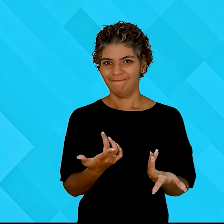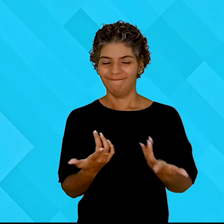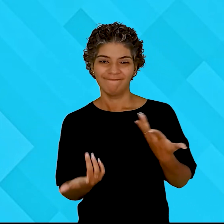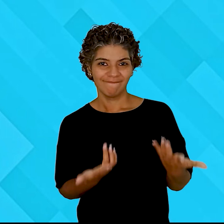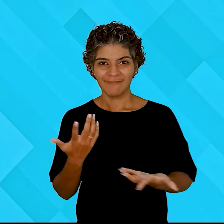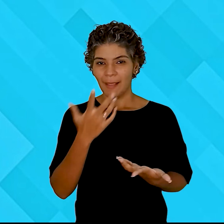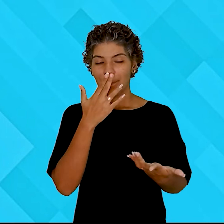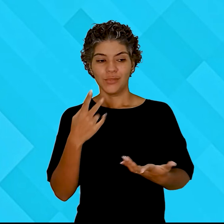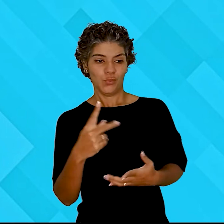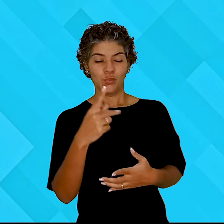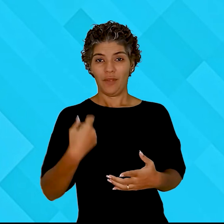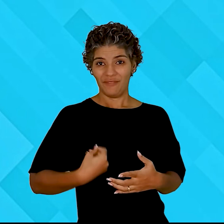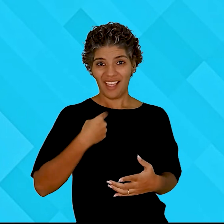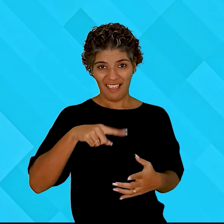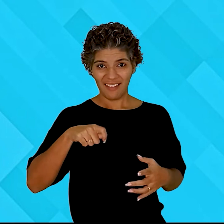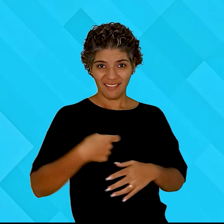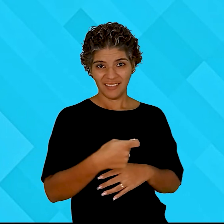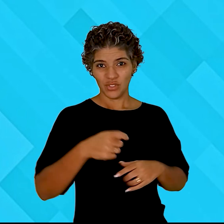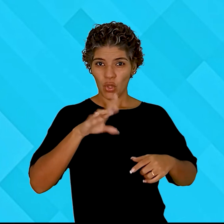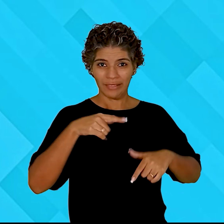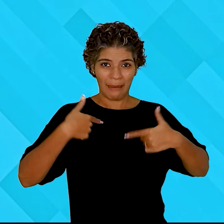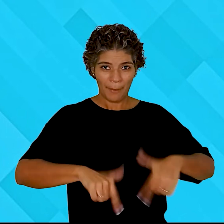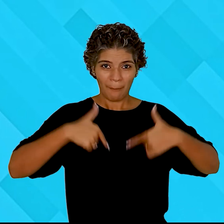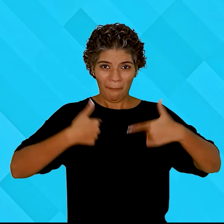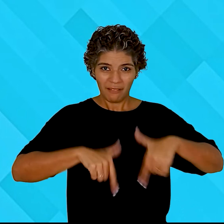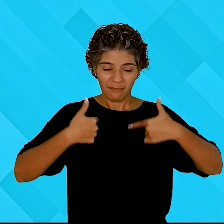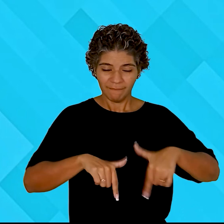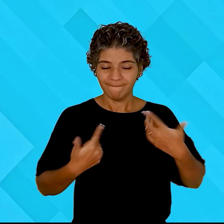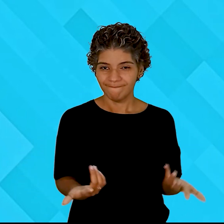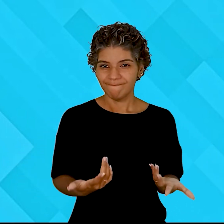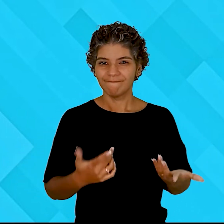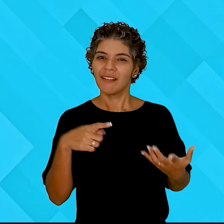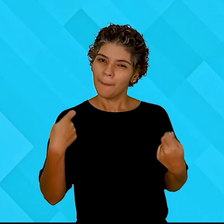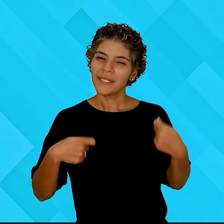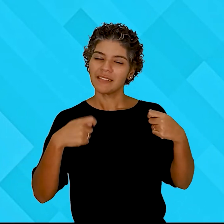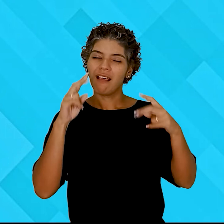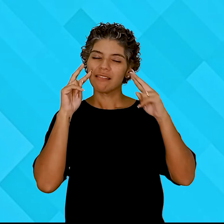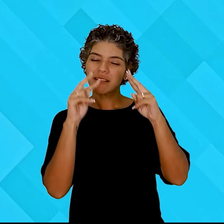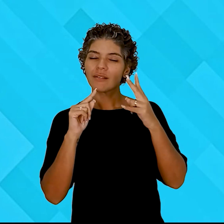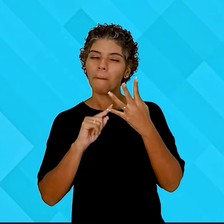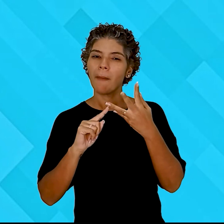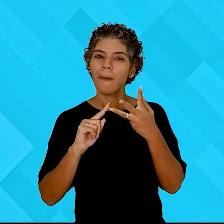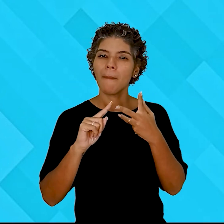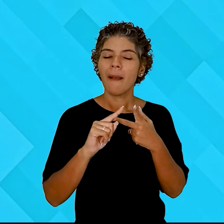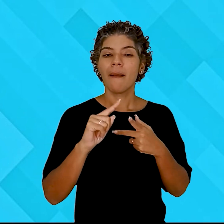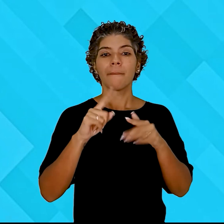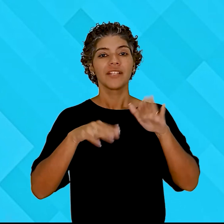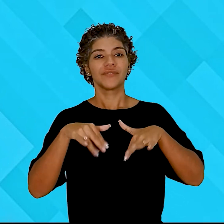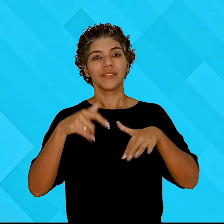que fazer, principalmente para essa condição de quando o microempreendedor é uma condição, quando ele é uma obrigação para